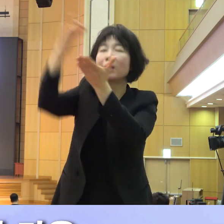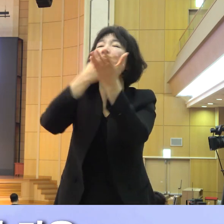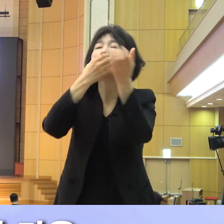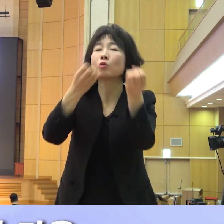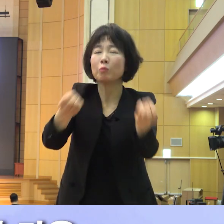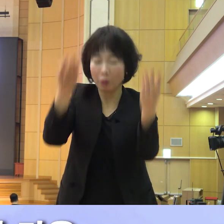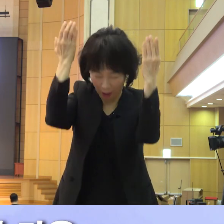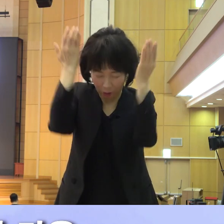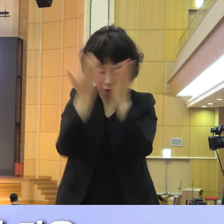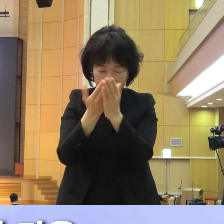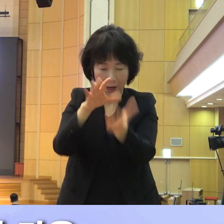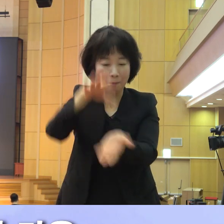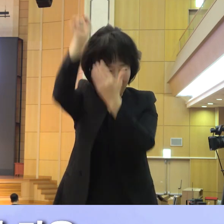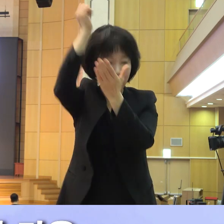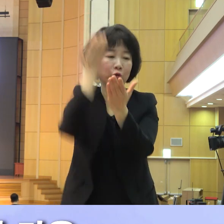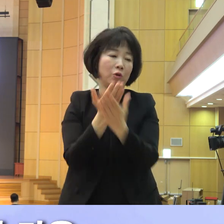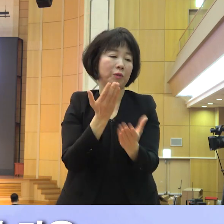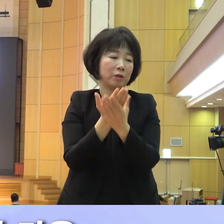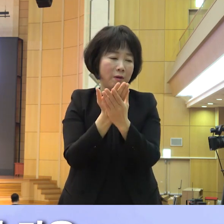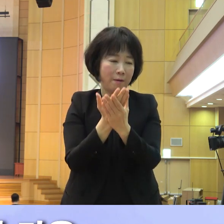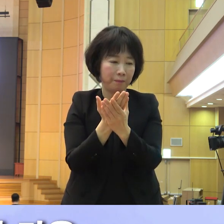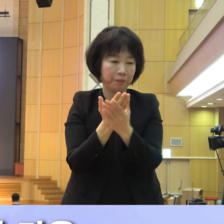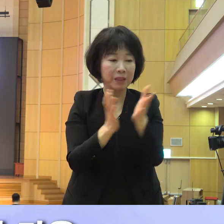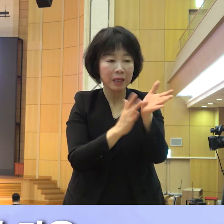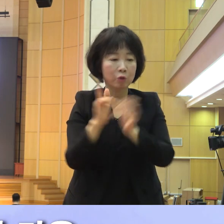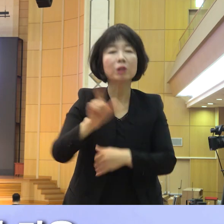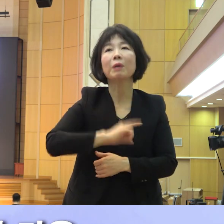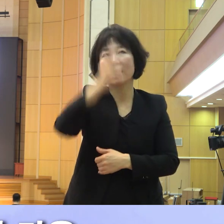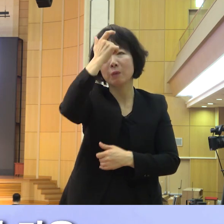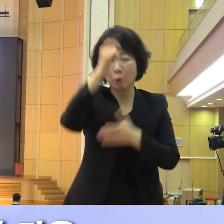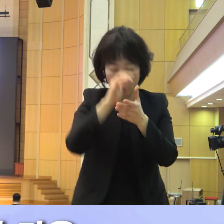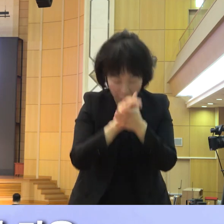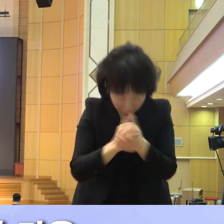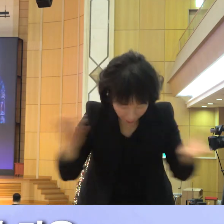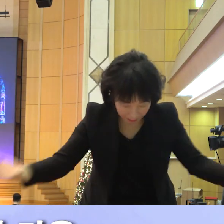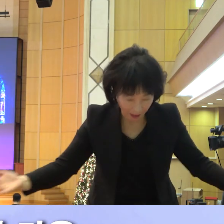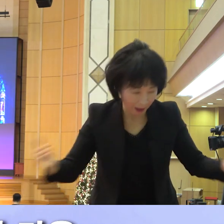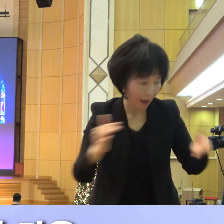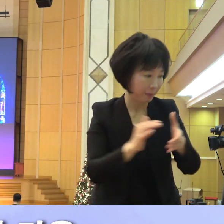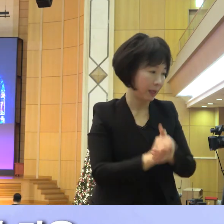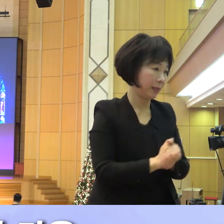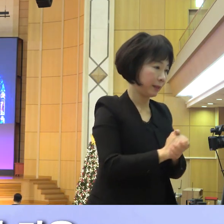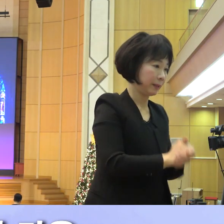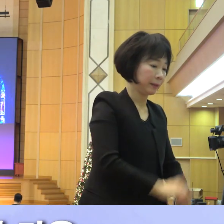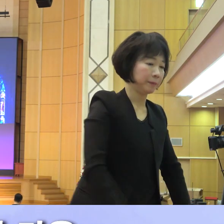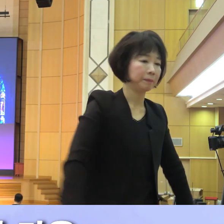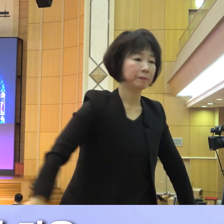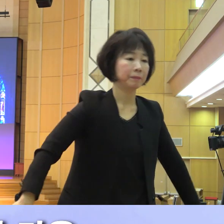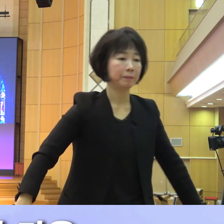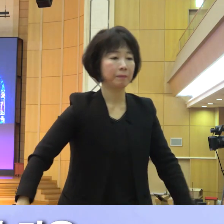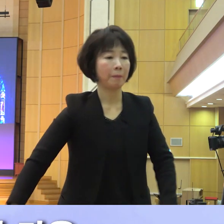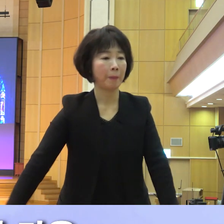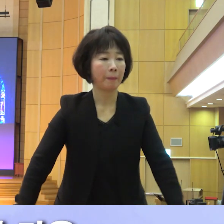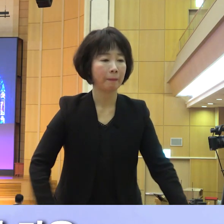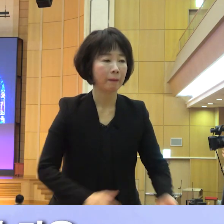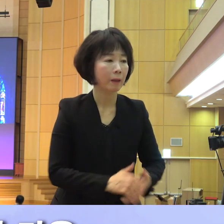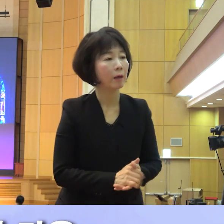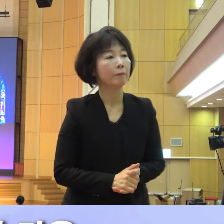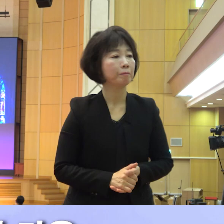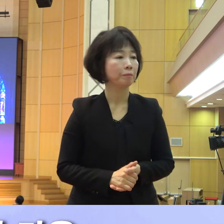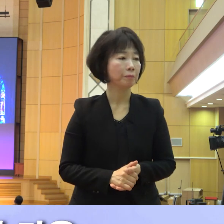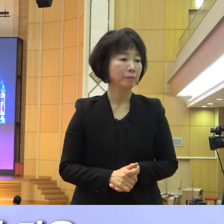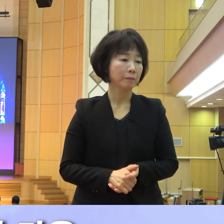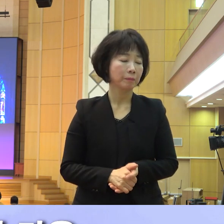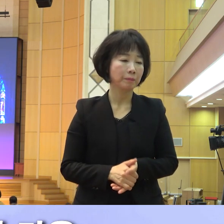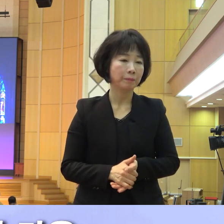축복하여 주시고 연락해 주심을 믿습니다. 예수 이름으로 기도하옵나이다. 아멘. 찬양에 따라서